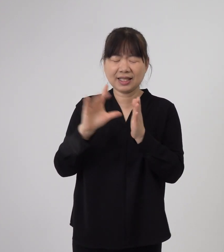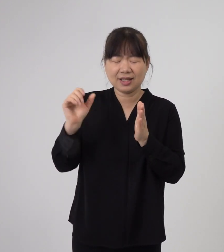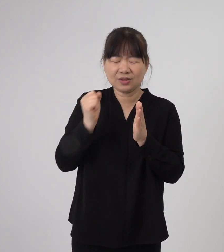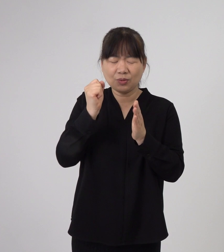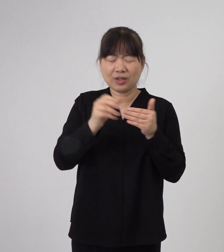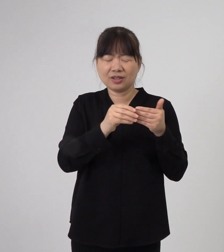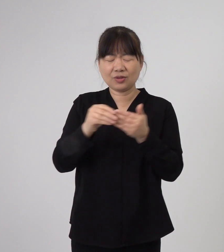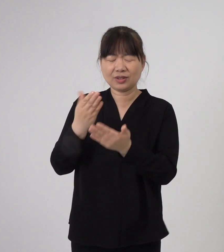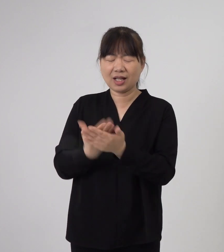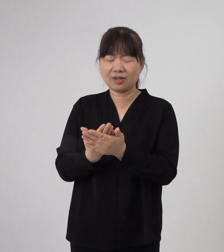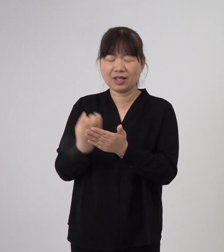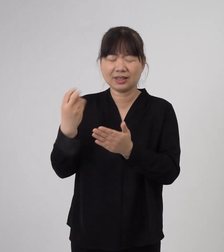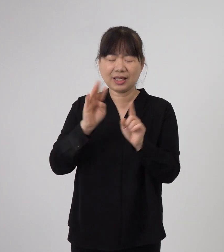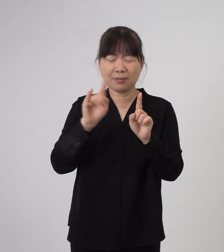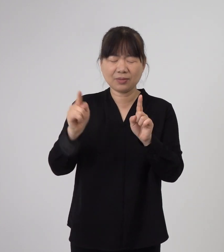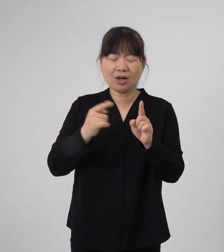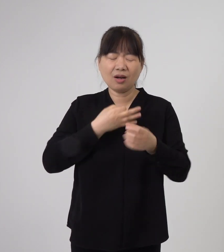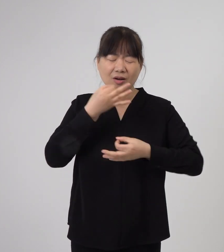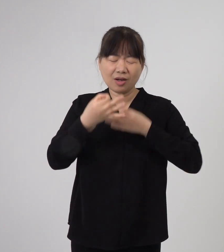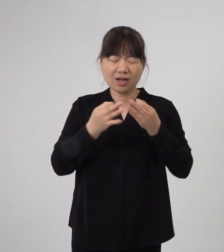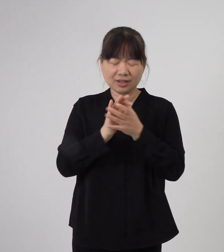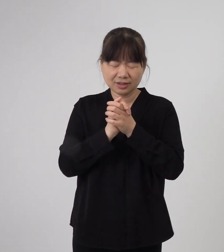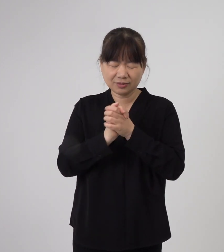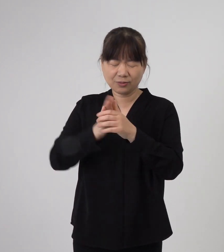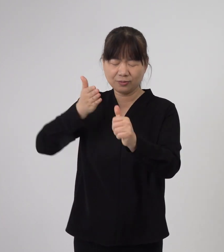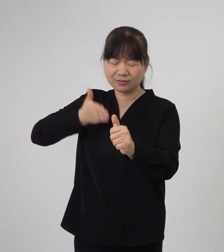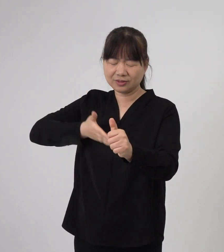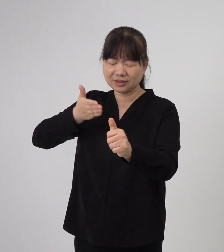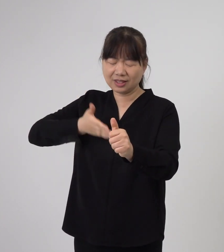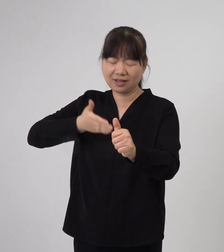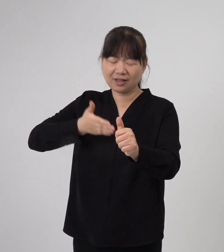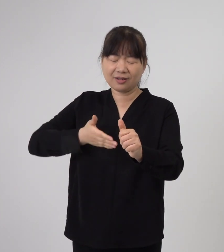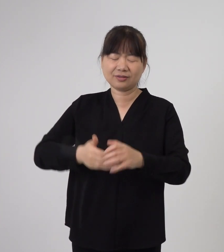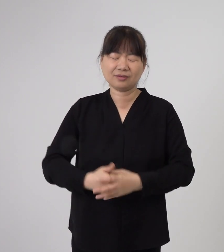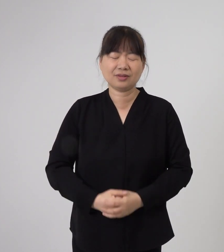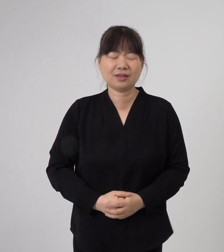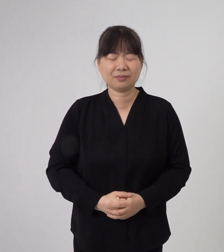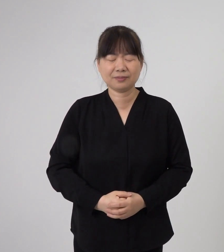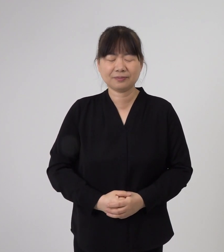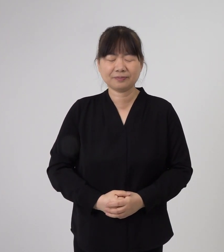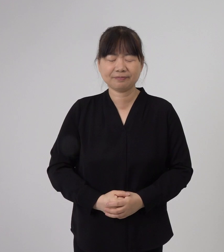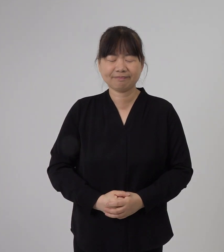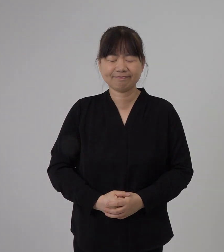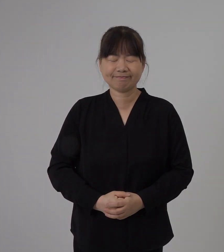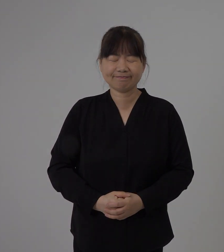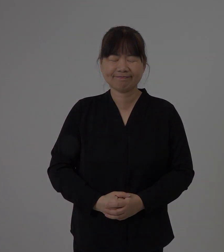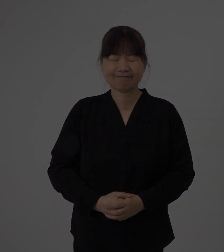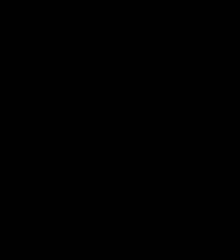우리 시간 다 같이 한번 소리내어 통성으로 기도하십시다. 사랑하시는 아버지 하나님,